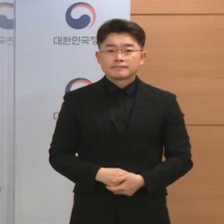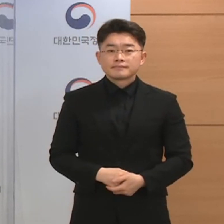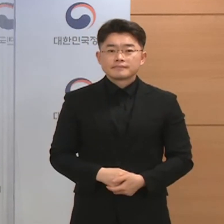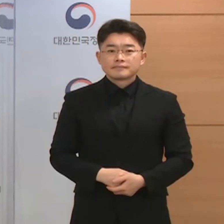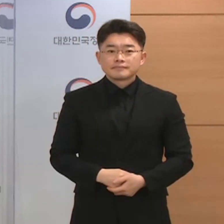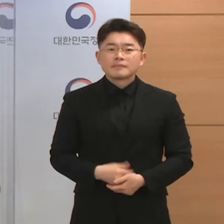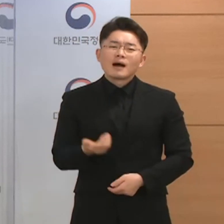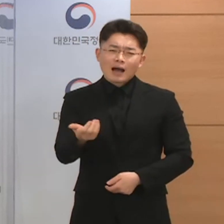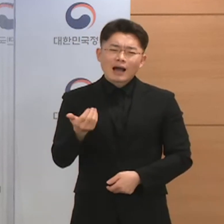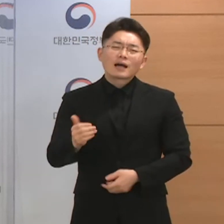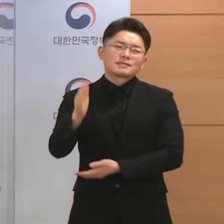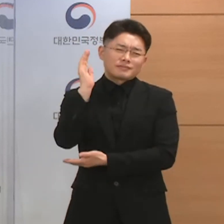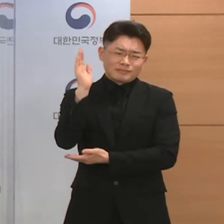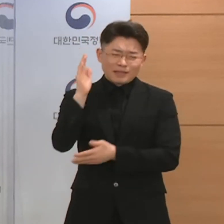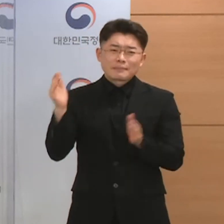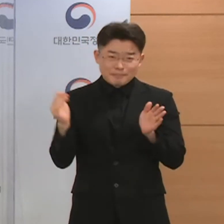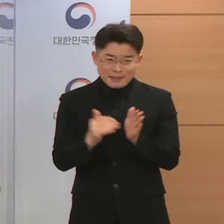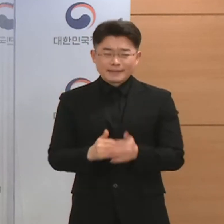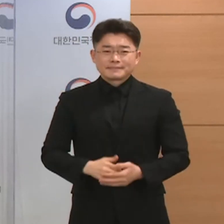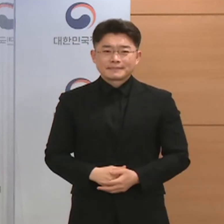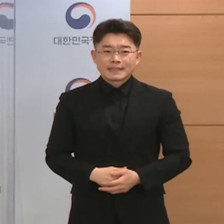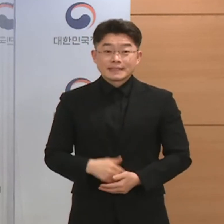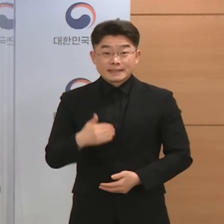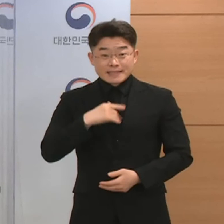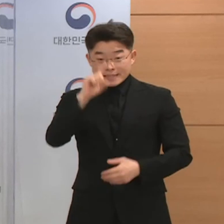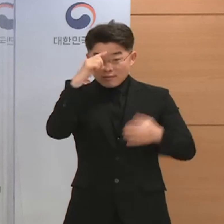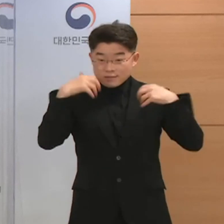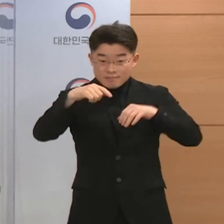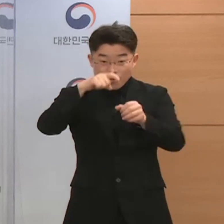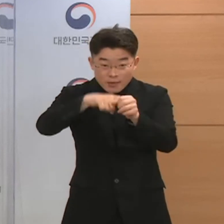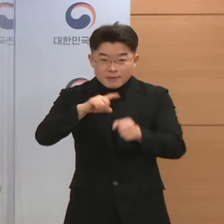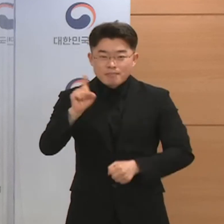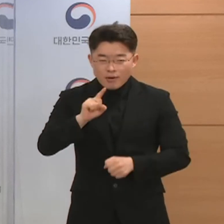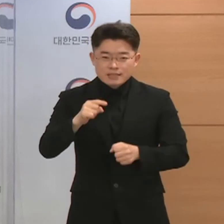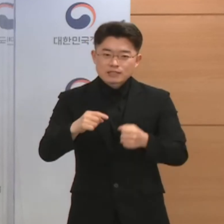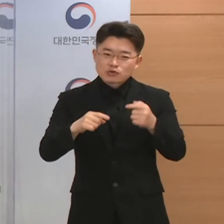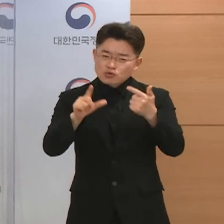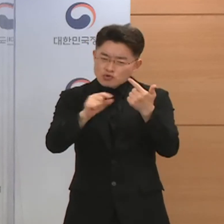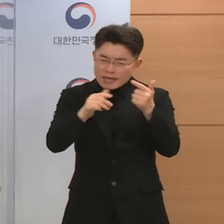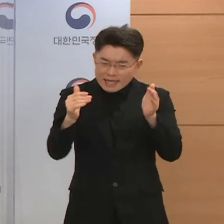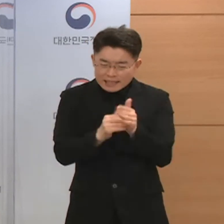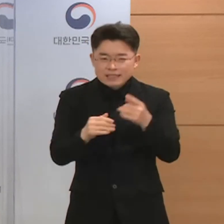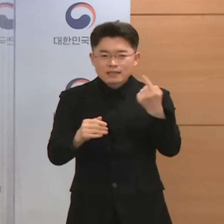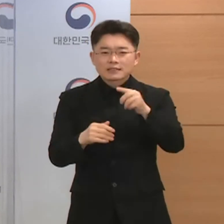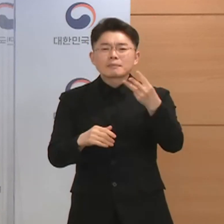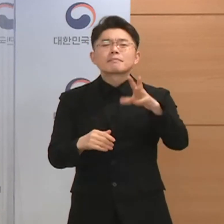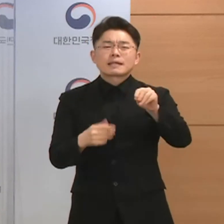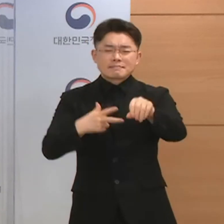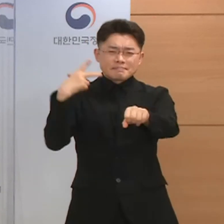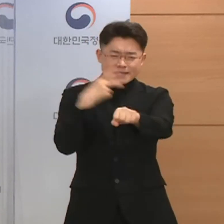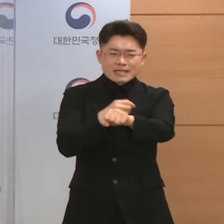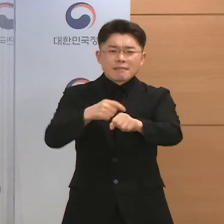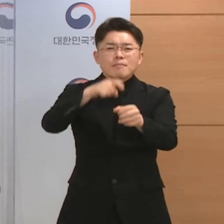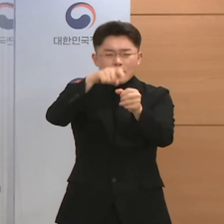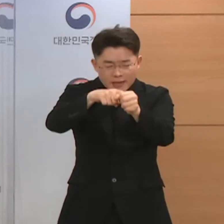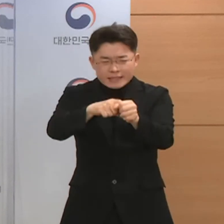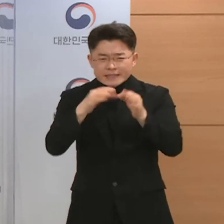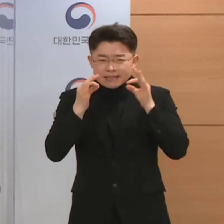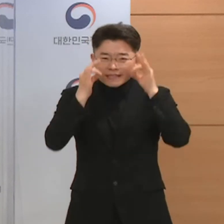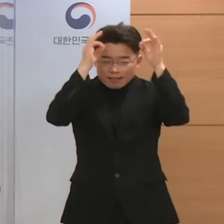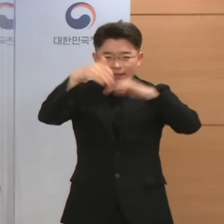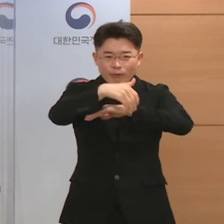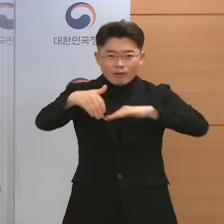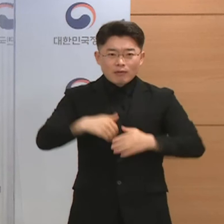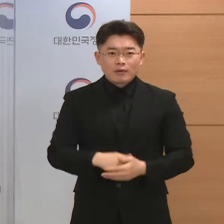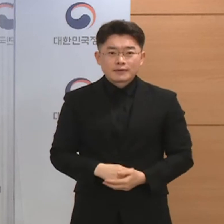말씀드린 것처럼 이 달성을 반드시 한다는 게 정부의 목표입니다. 만약에 1300만 명이 되지 않는다면 아까 말씀드린 전체